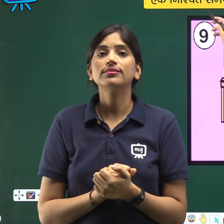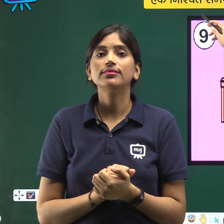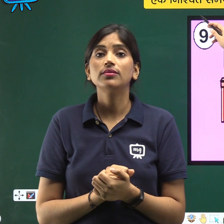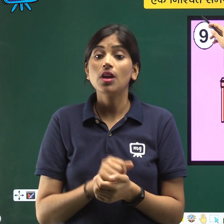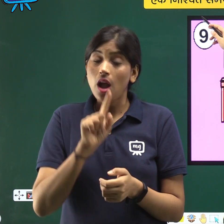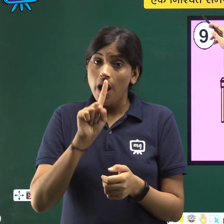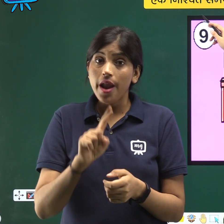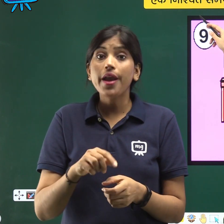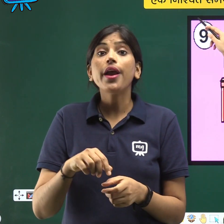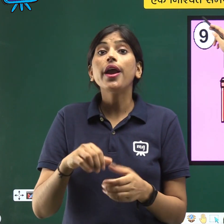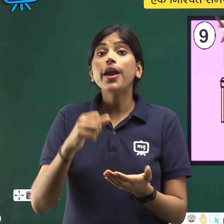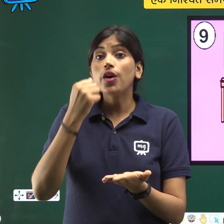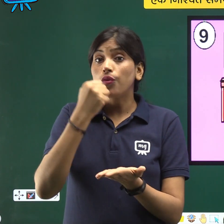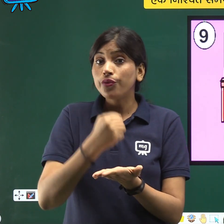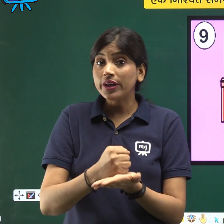एक निश्चित